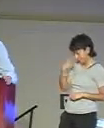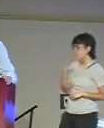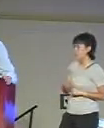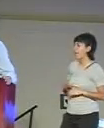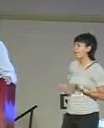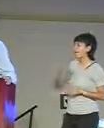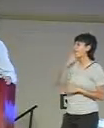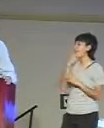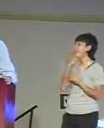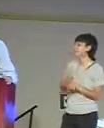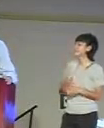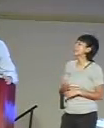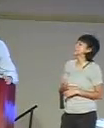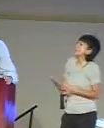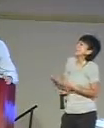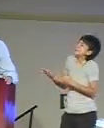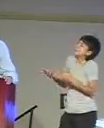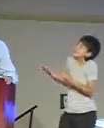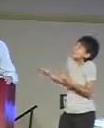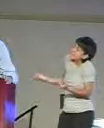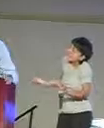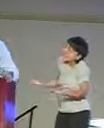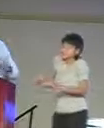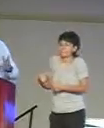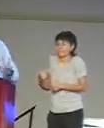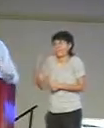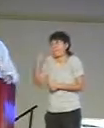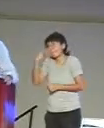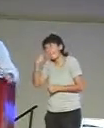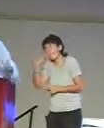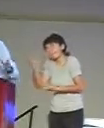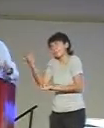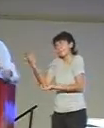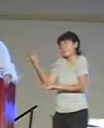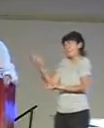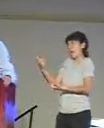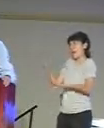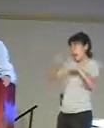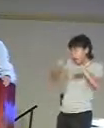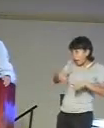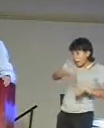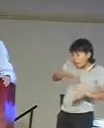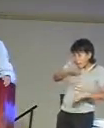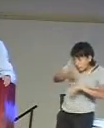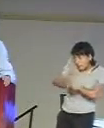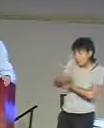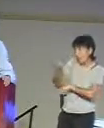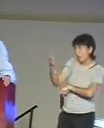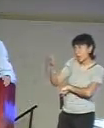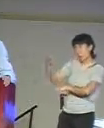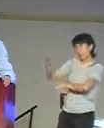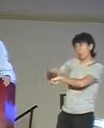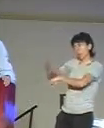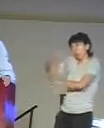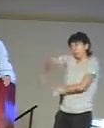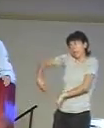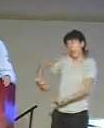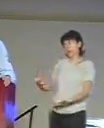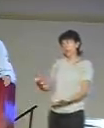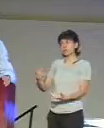doctor, no es lo mismo mi estado que Colima, que es uno de los estados que tiene menos mortalidad